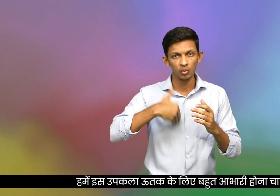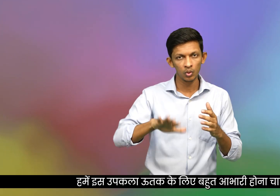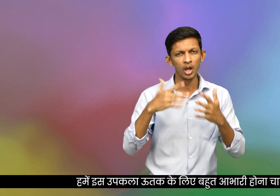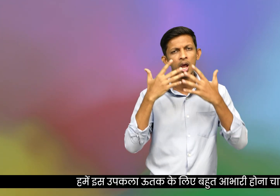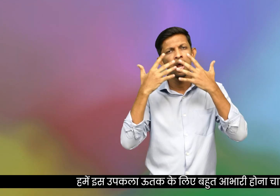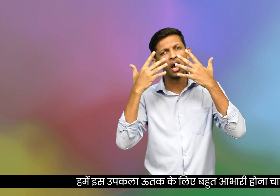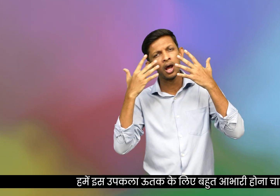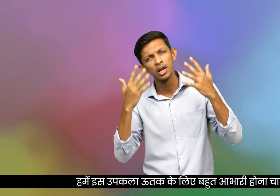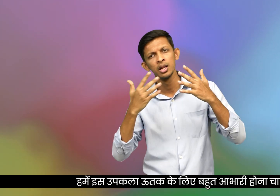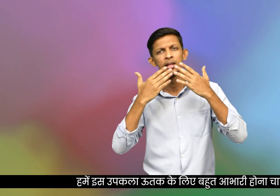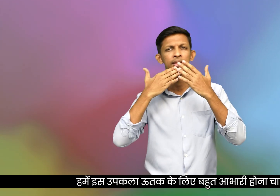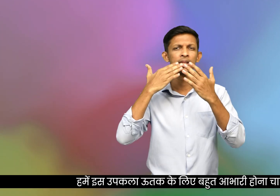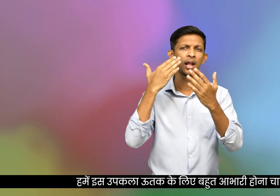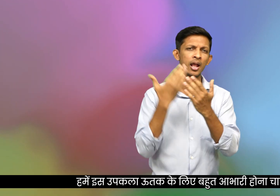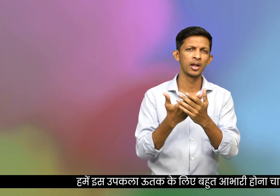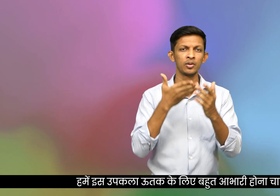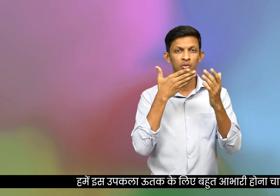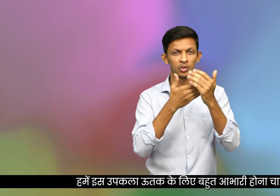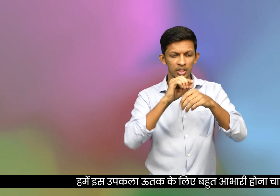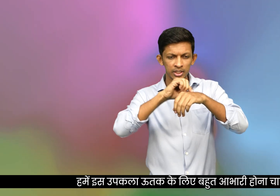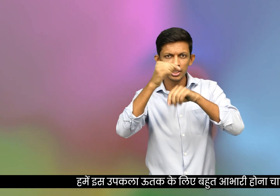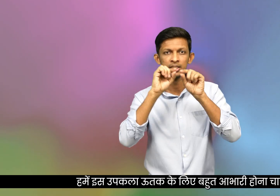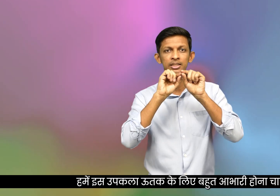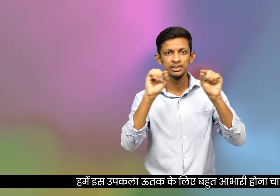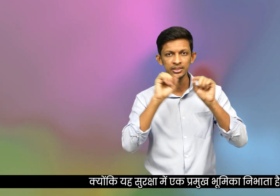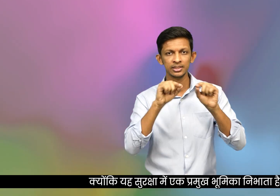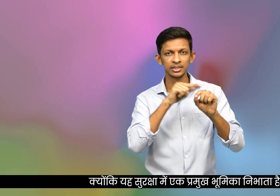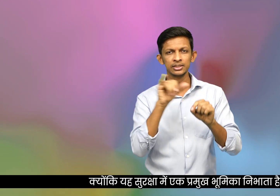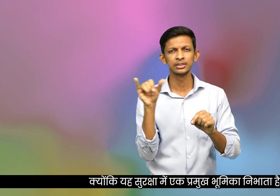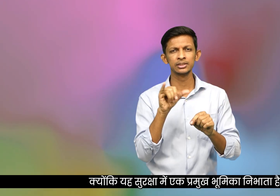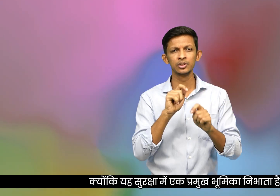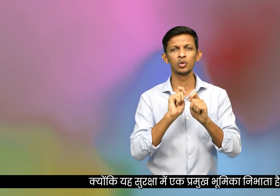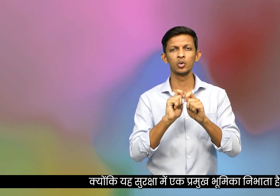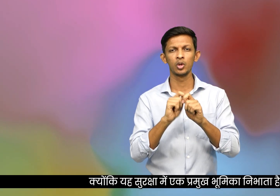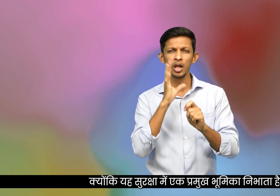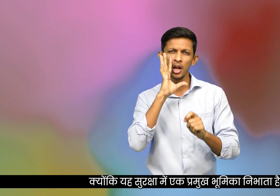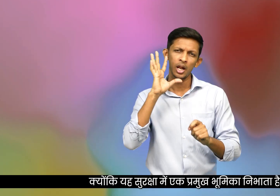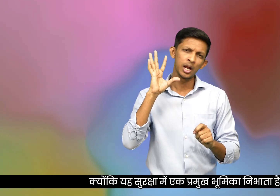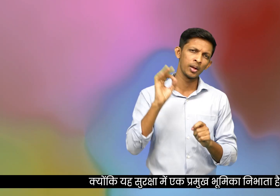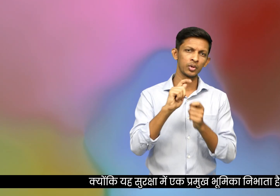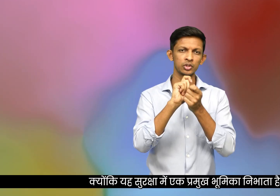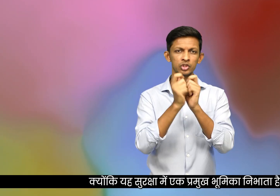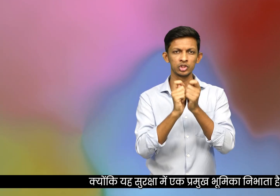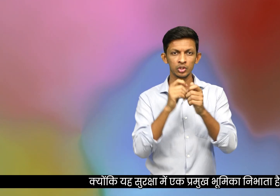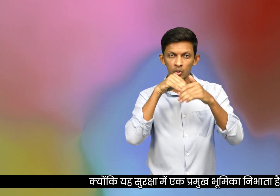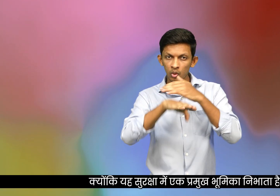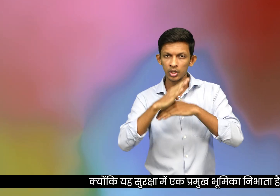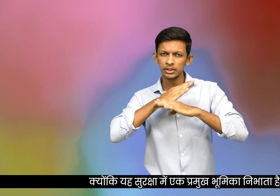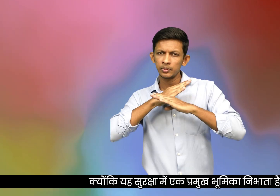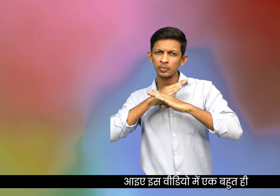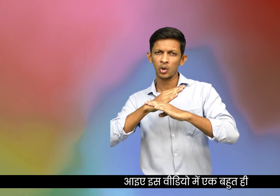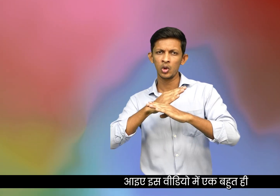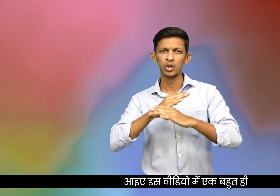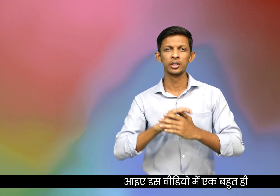हमें इस उपकला ऊतक के लिए बहुत आभारी होना चाहिए क्योंकि यह सुरक्षा में एक प्रमुख भूमिका निभाता